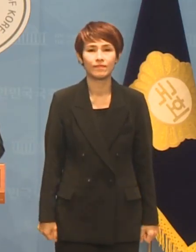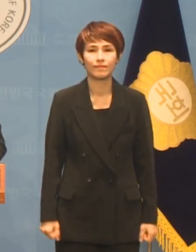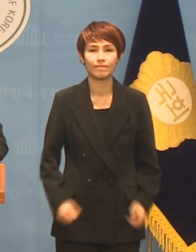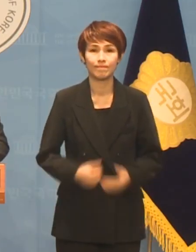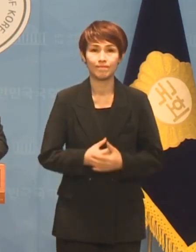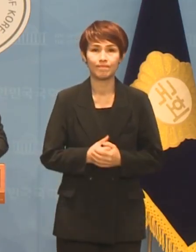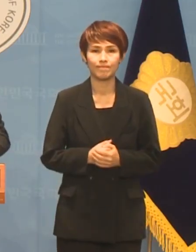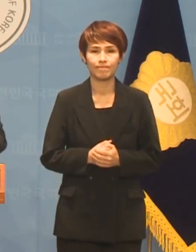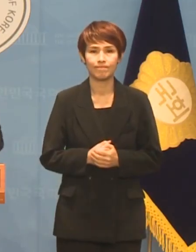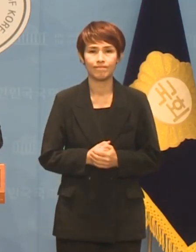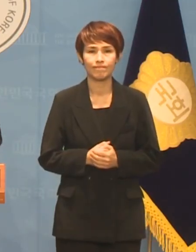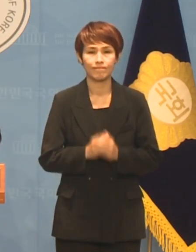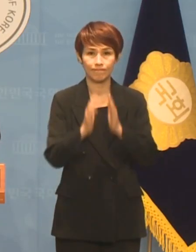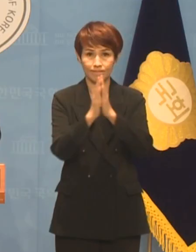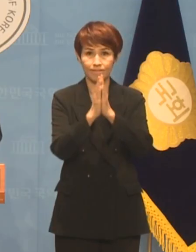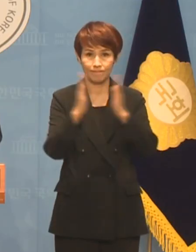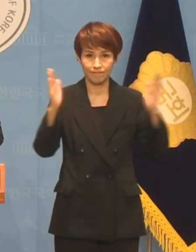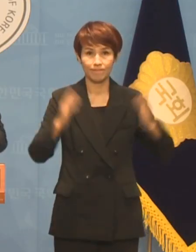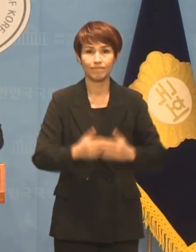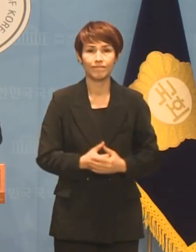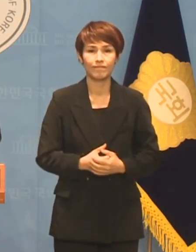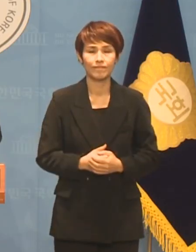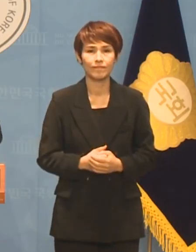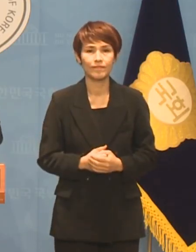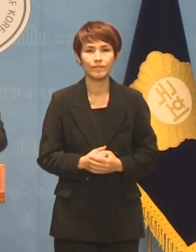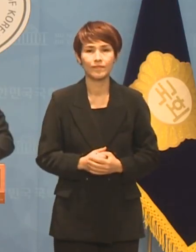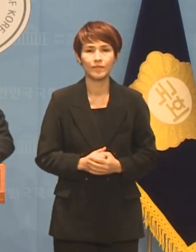시간이 됐기 때문에